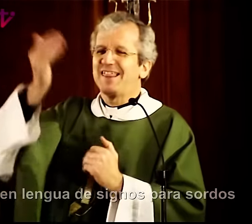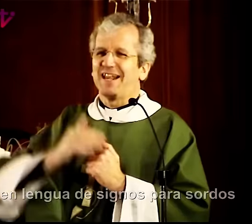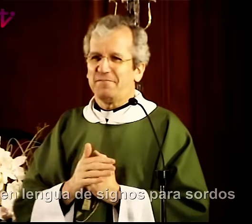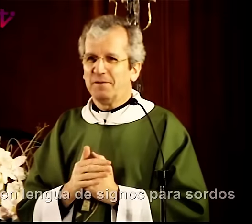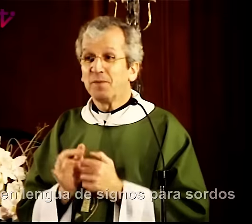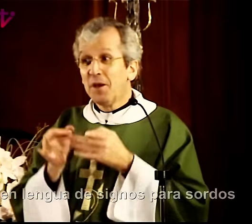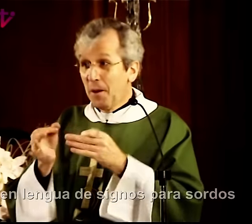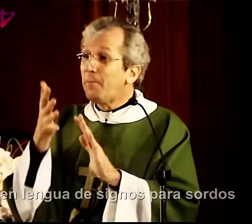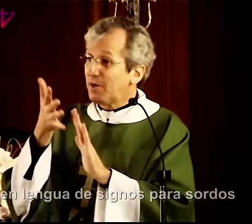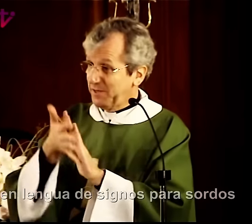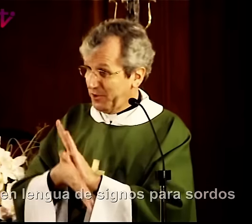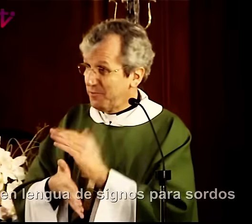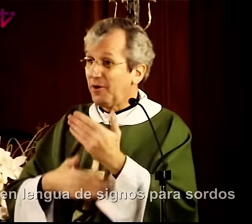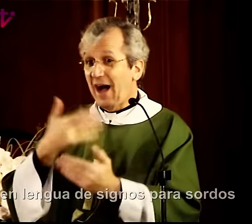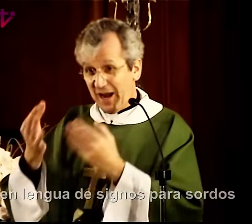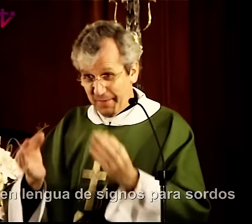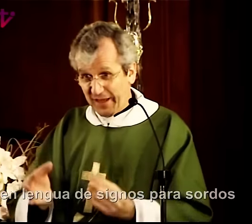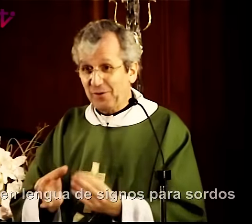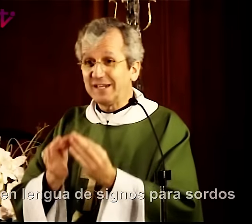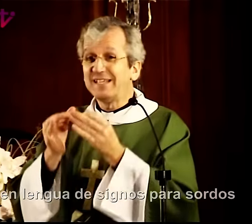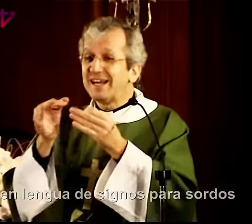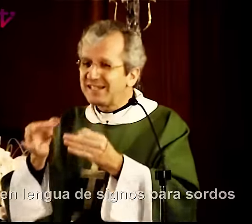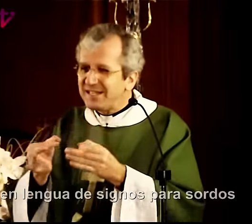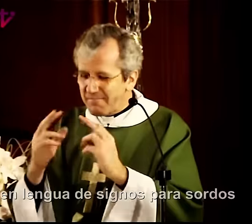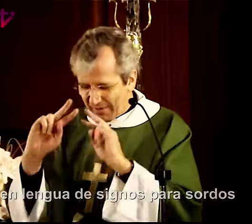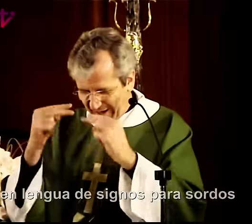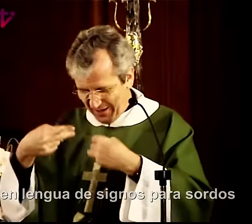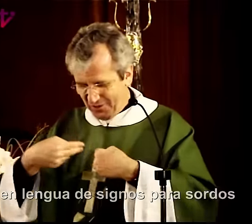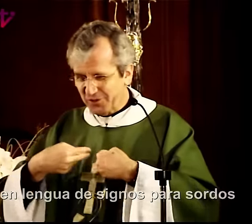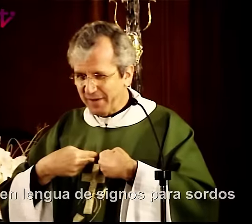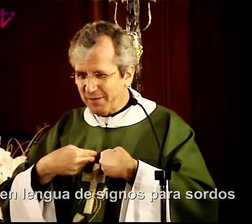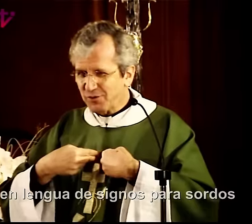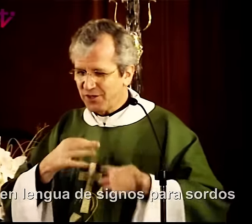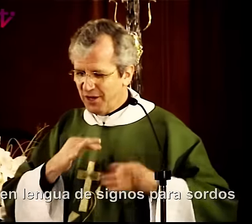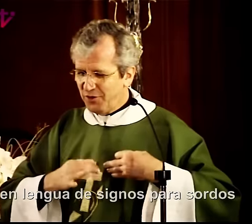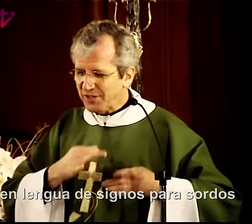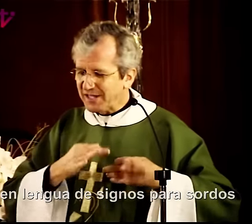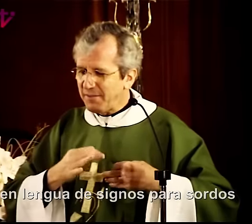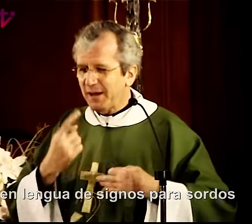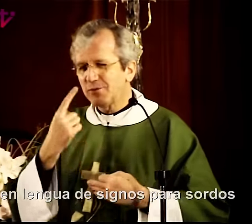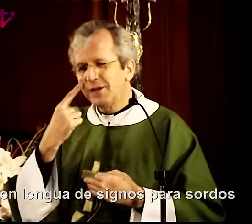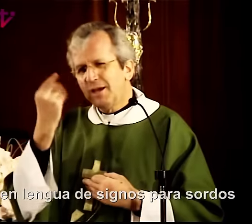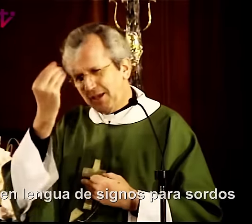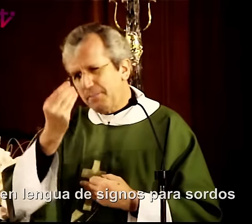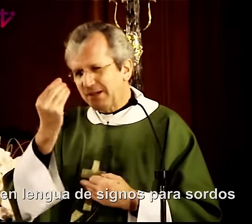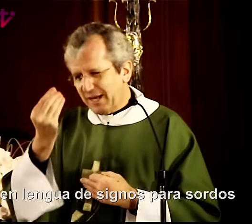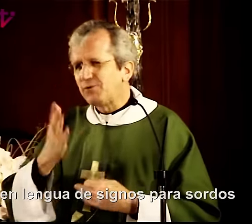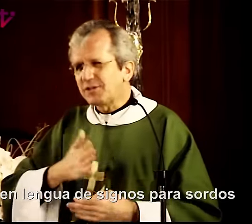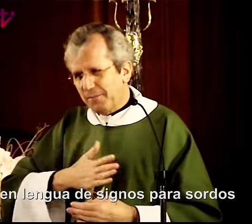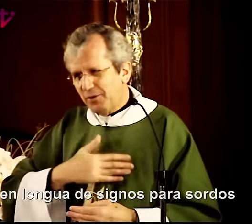arriba. Por ese motivo, al empezar la Eucaristía, siempre nos miramos, nos examinamos y pensamos que